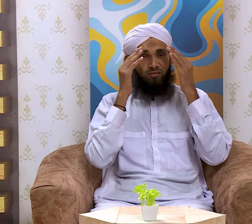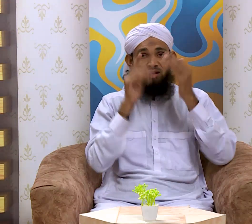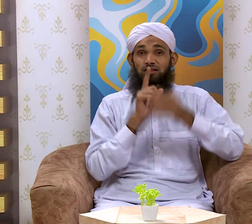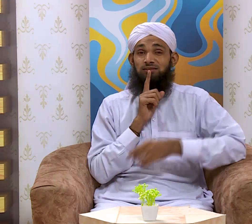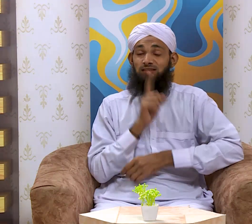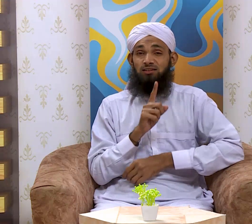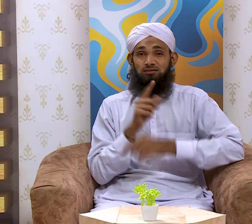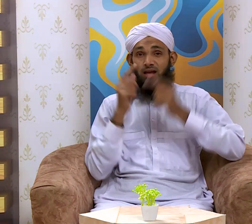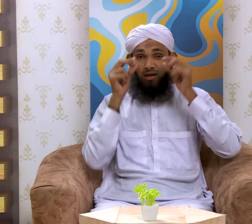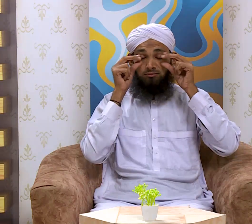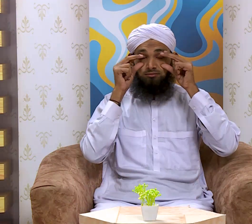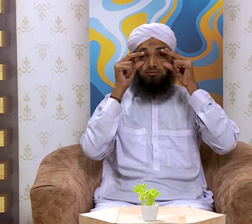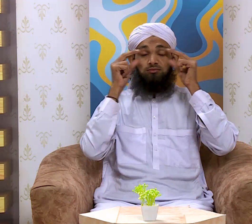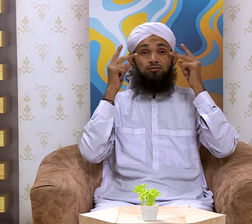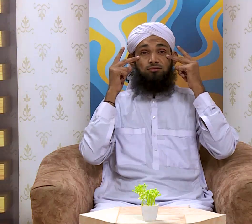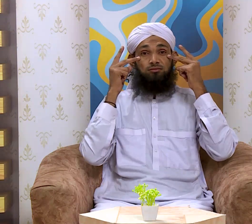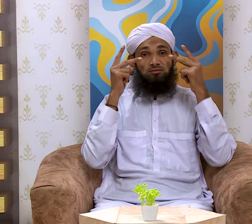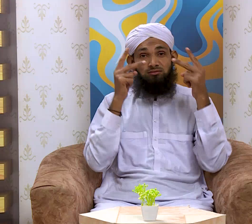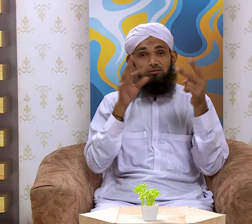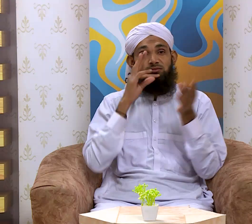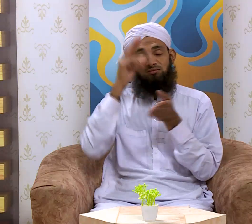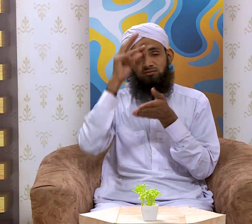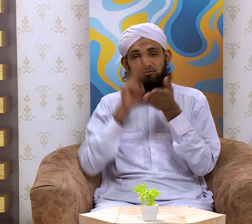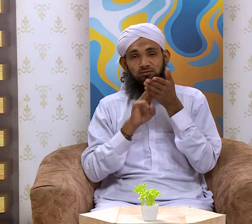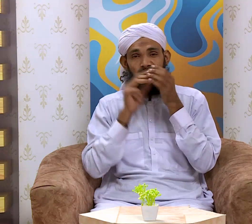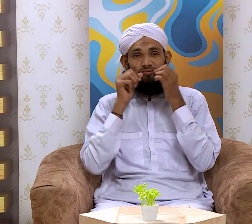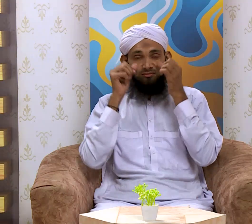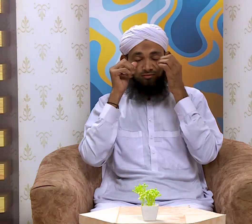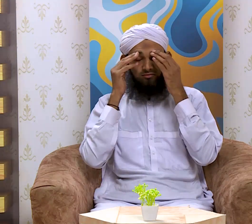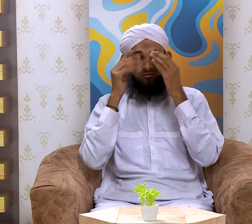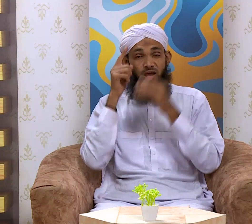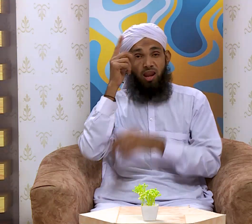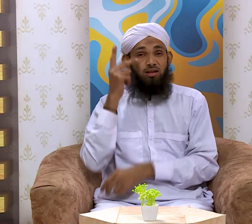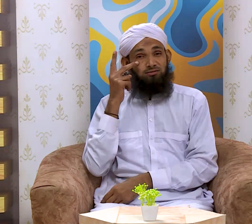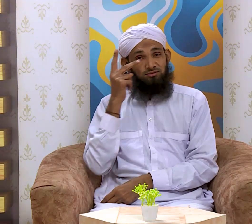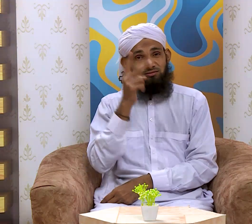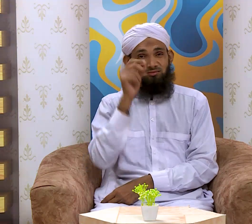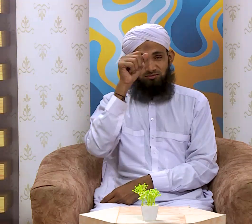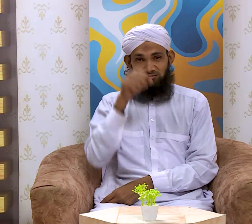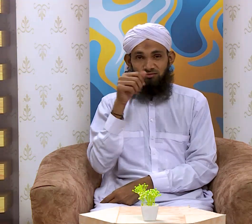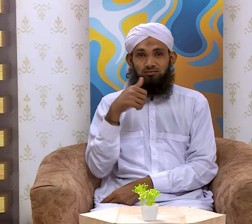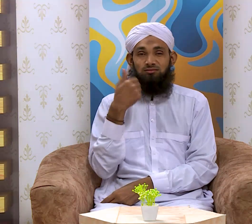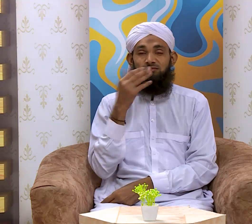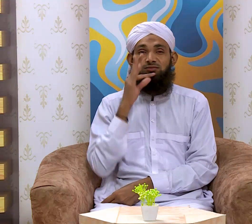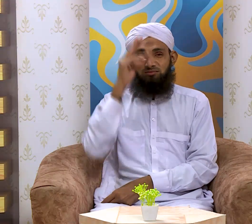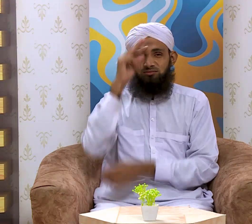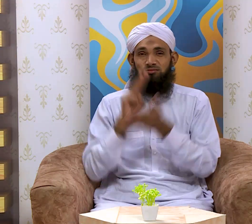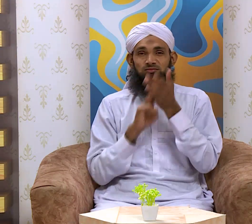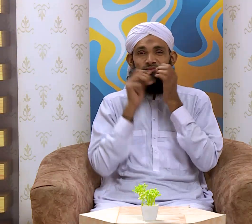سے اپنے رب کا دیدار کیا۔ حضور نبی اکرم صلی اللہ علیہ وآلہ وبارک وسلم ارشاد فرماتے ہیں، اللہ پاک